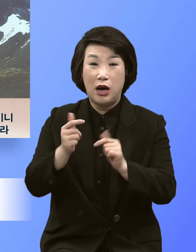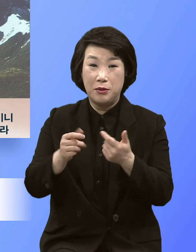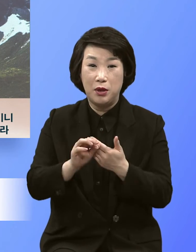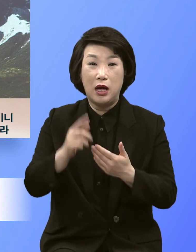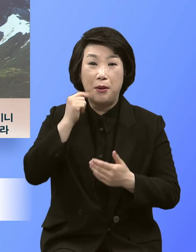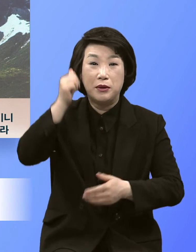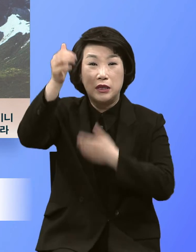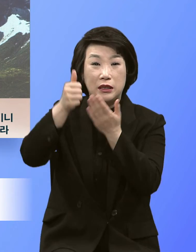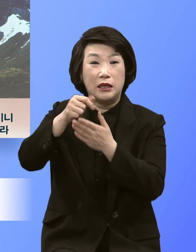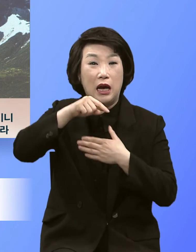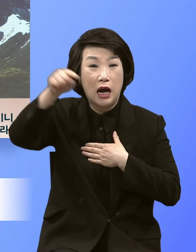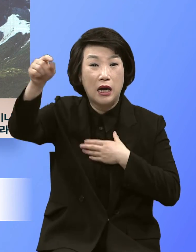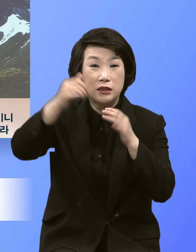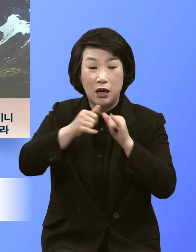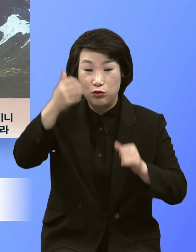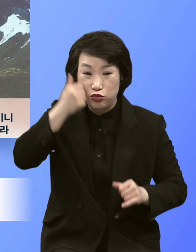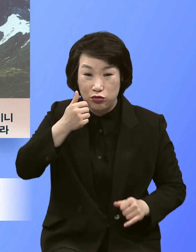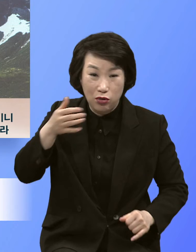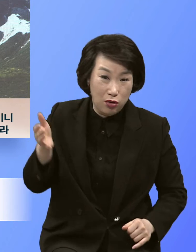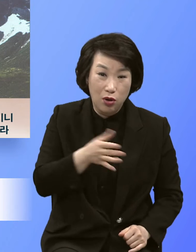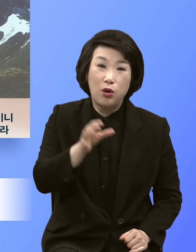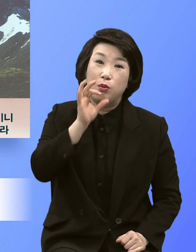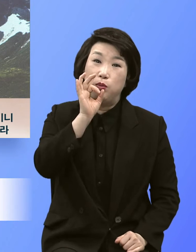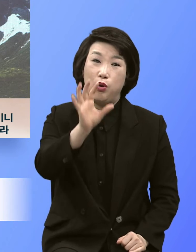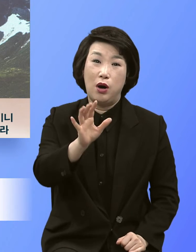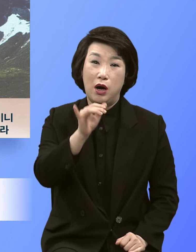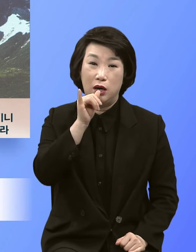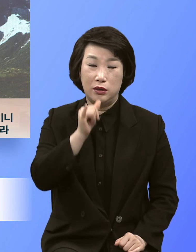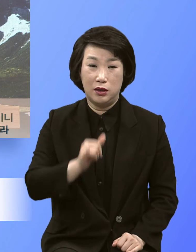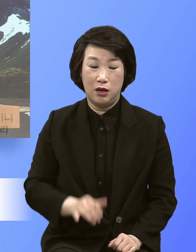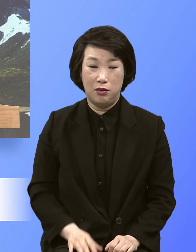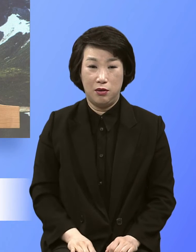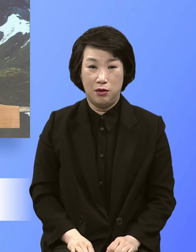말미암지 않고는 나로 아버지께 올 자가 없느니라.